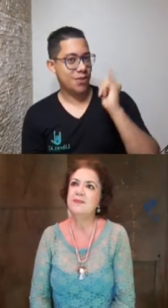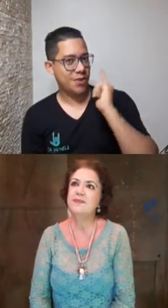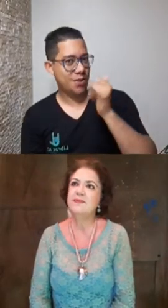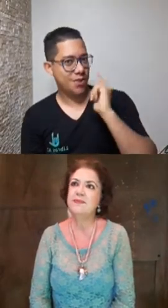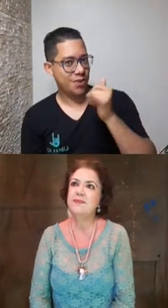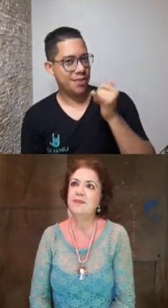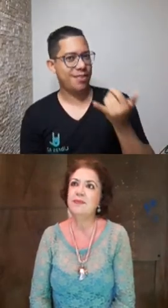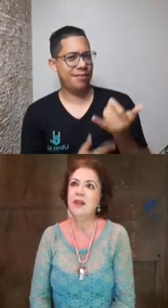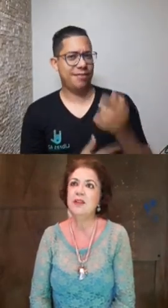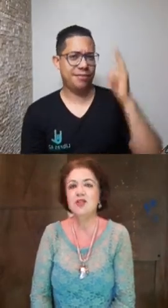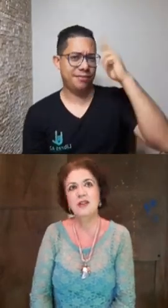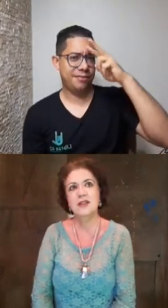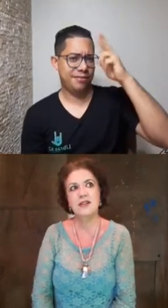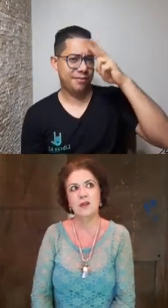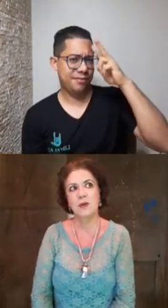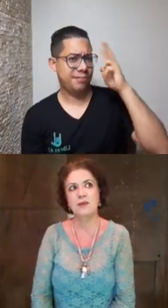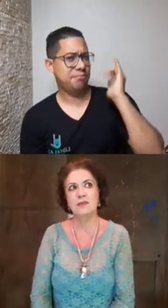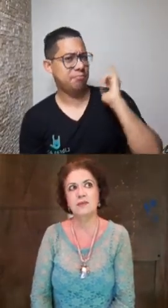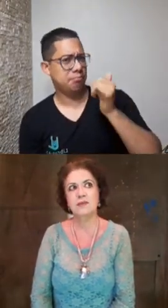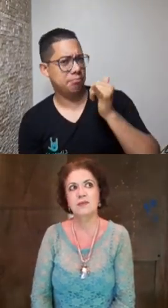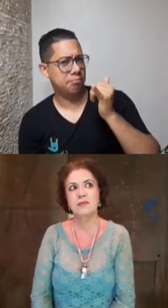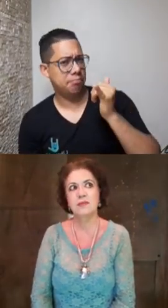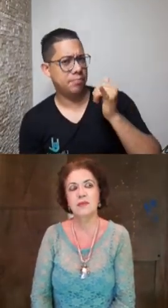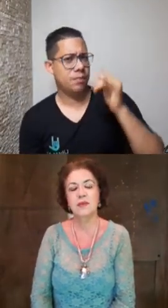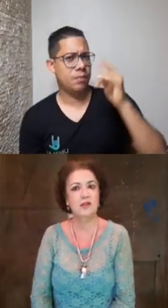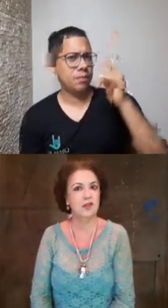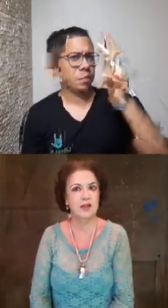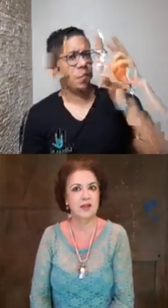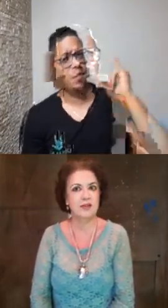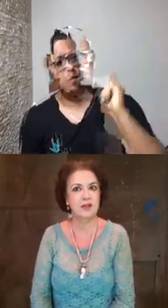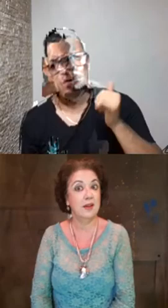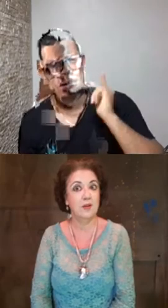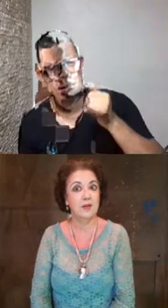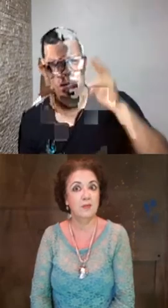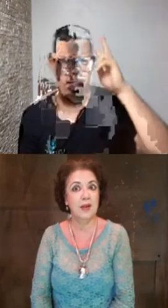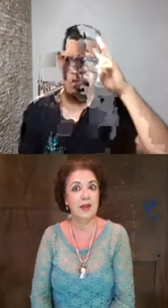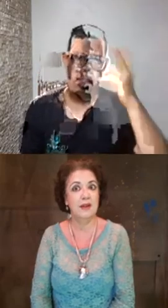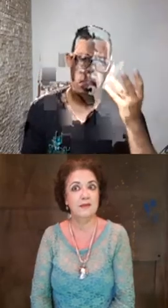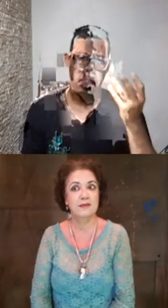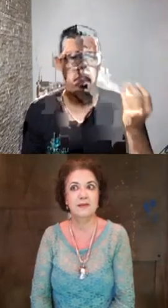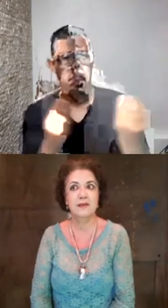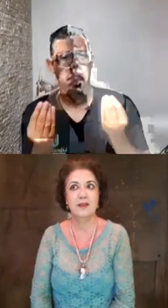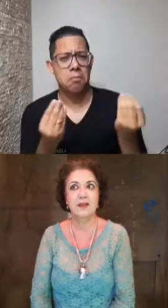Mas histórias que contam? Histórias que contam por